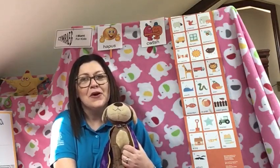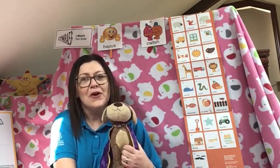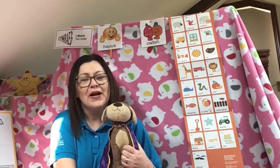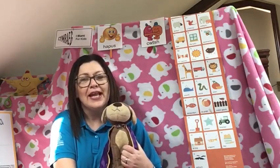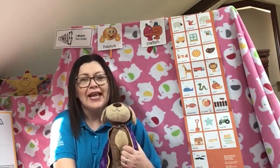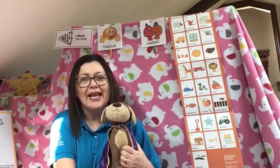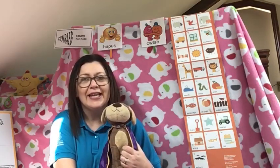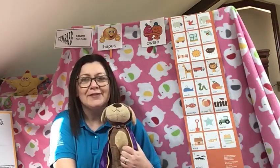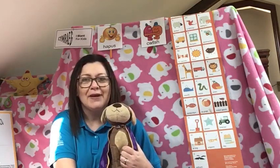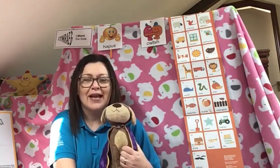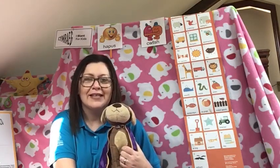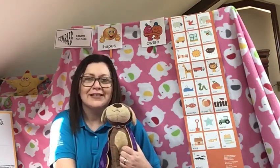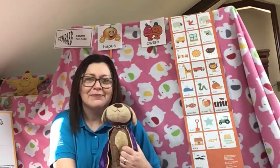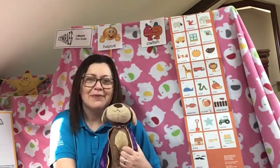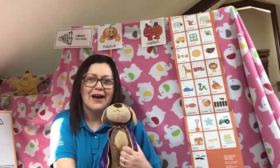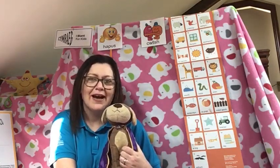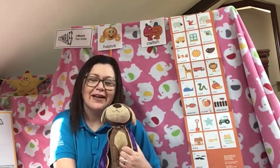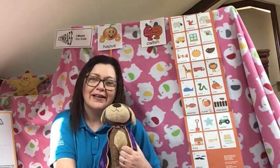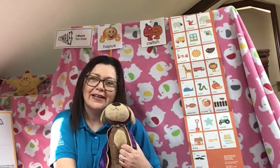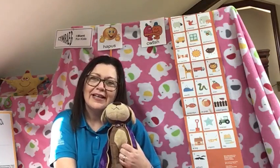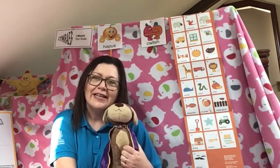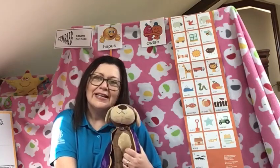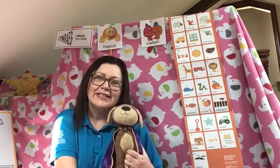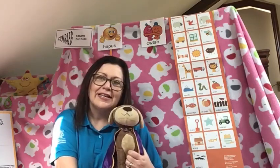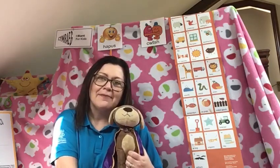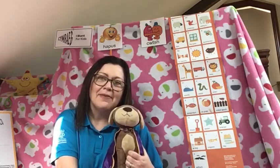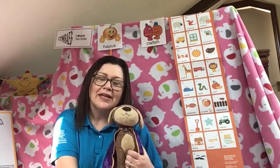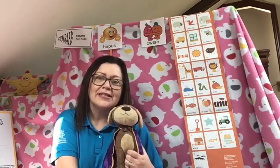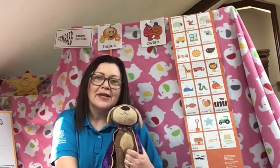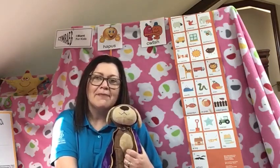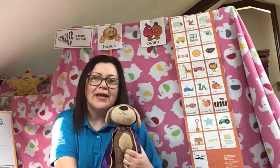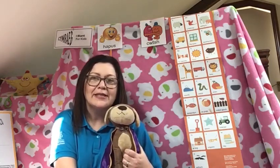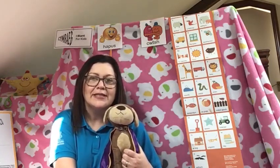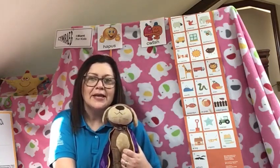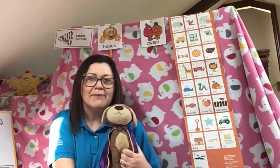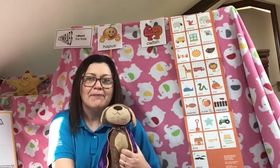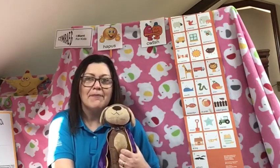hen blant bach. Dim